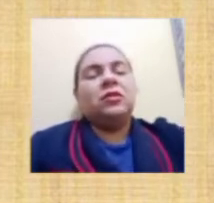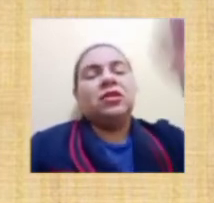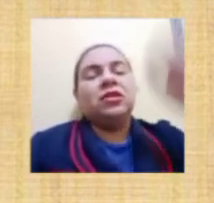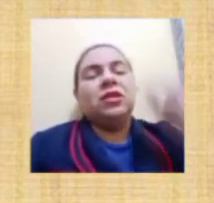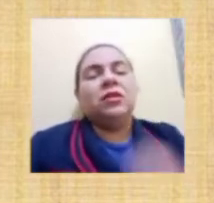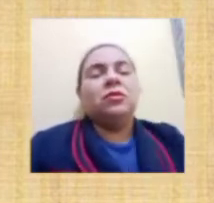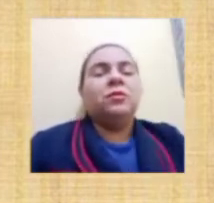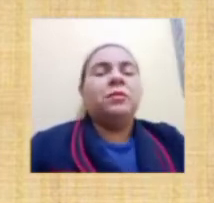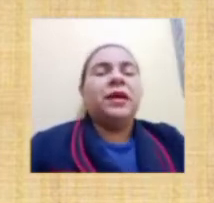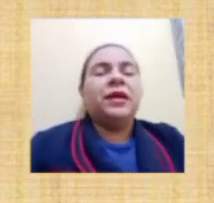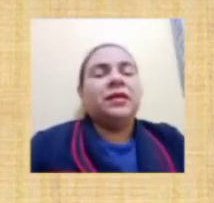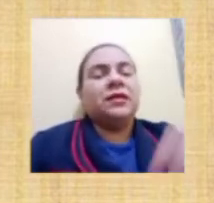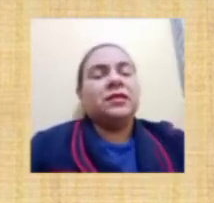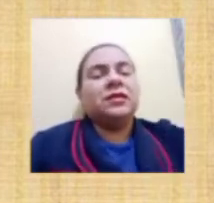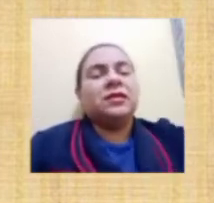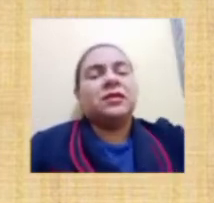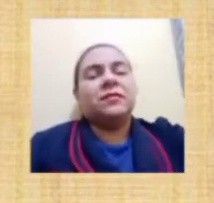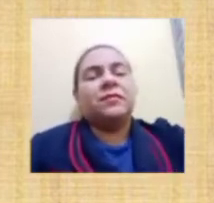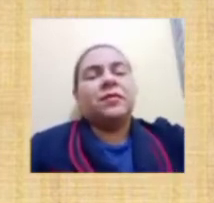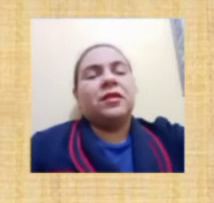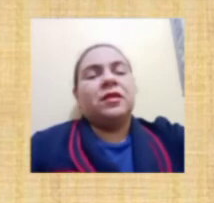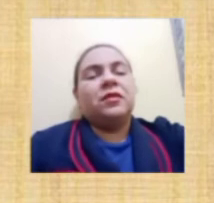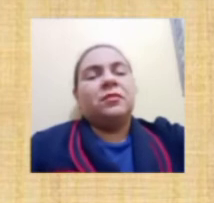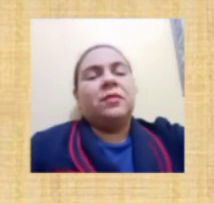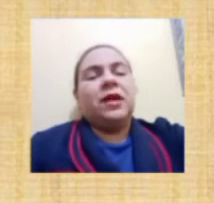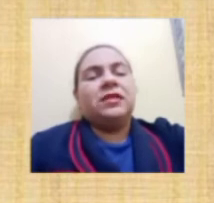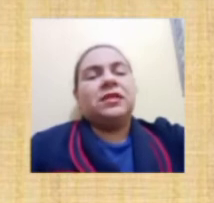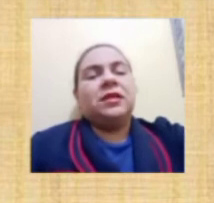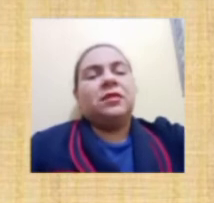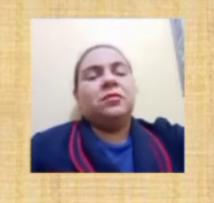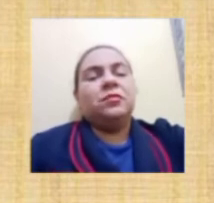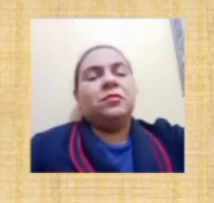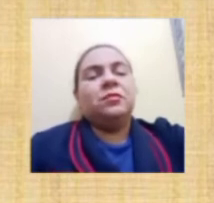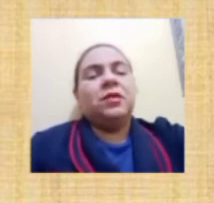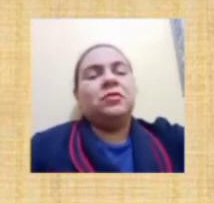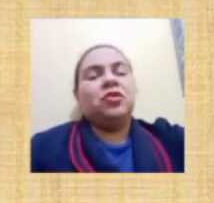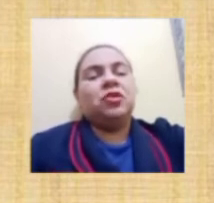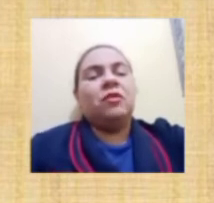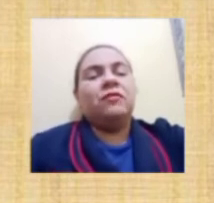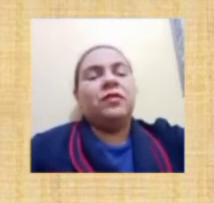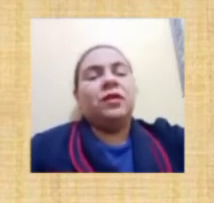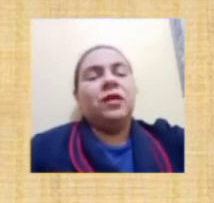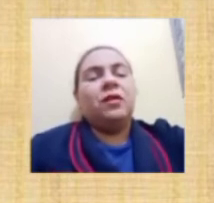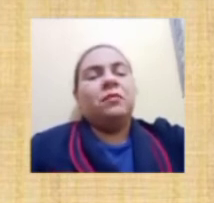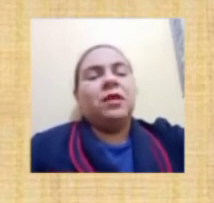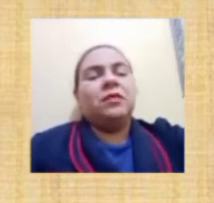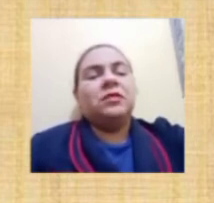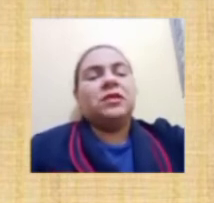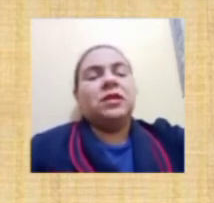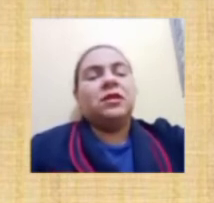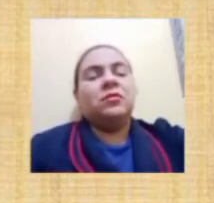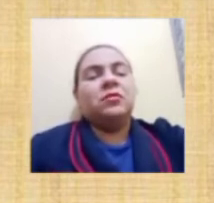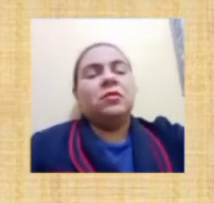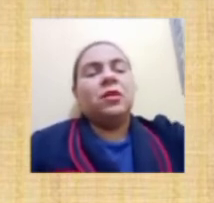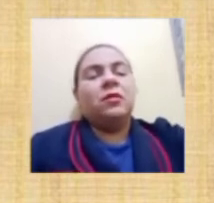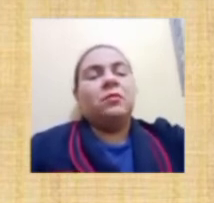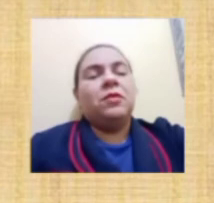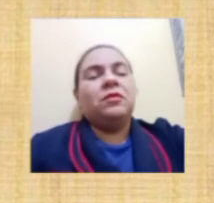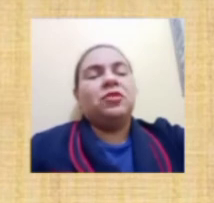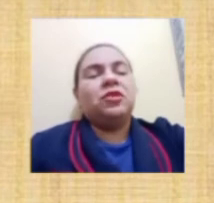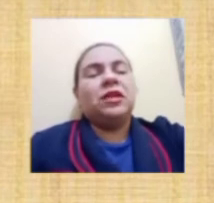diferentes, ele já vai sair com o sinal oposto, trocado, né? Então, presta atenção nisso,